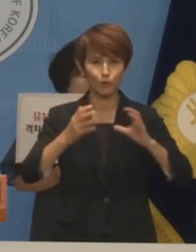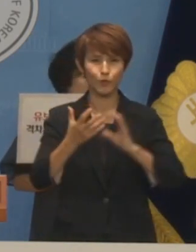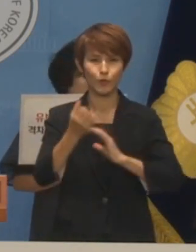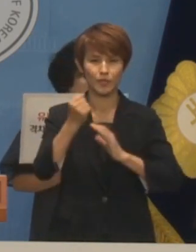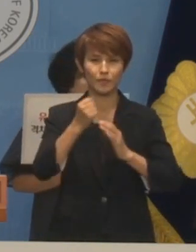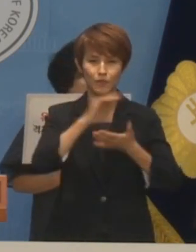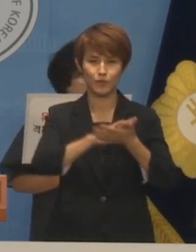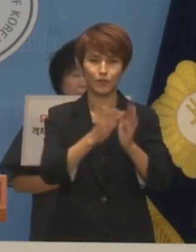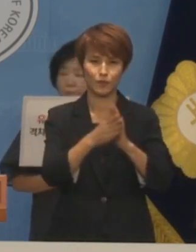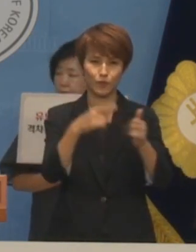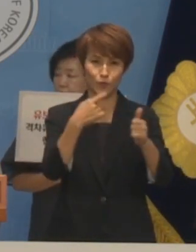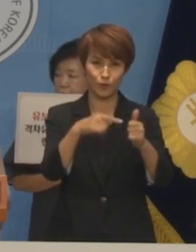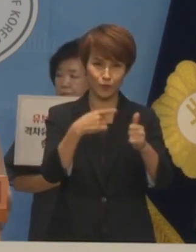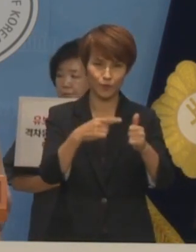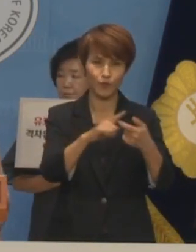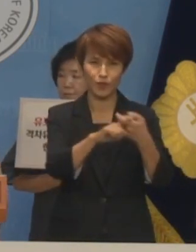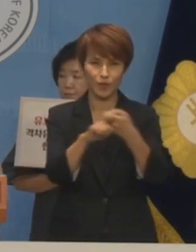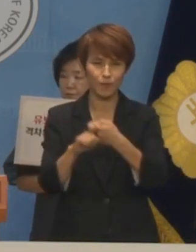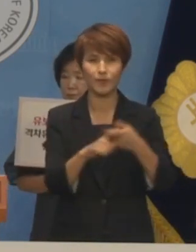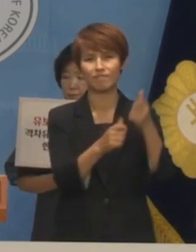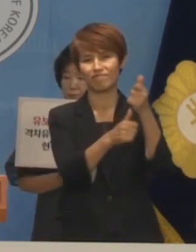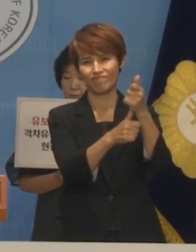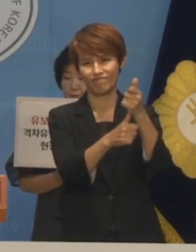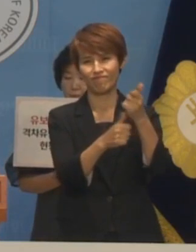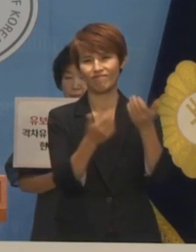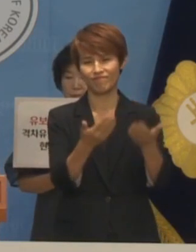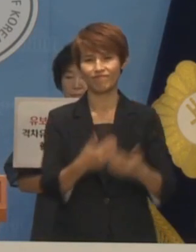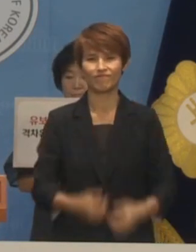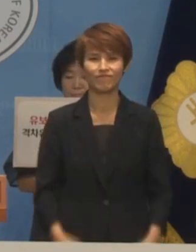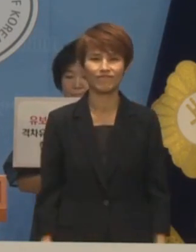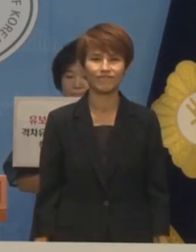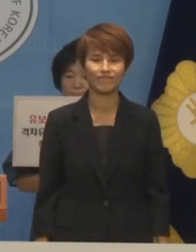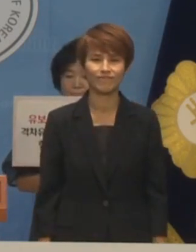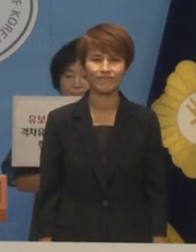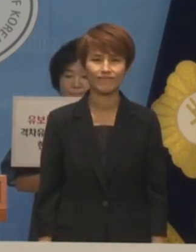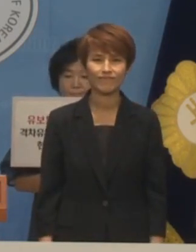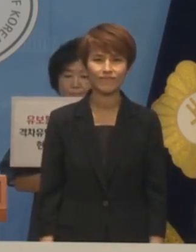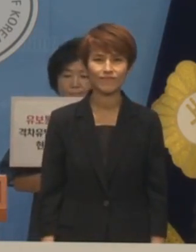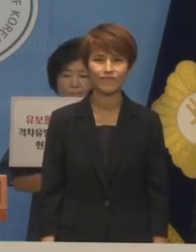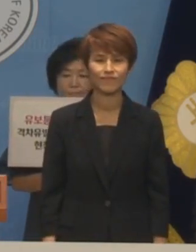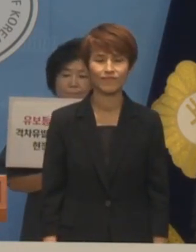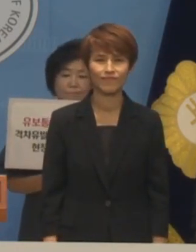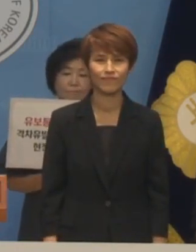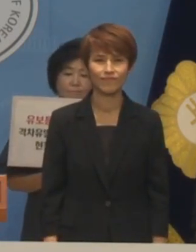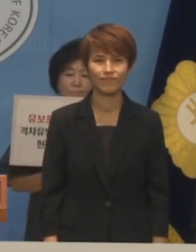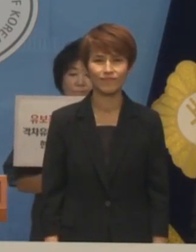한국국공립유치원교원 총연합회 신영진 수석 부회장님 참석하셨습니다.